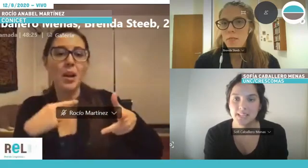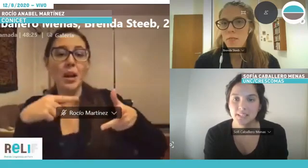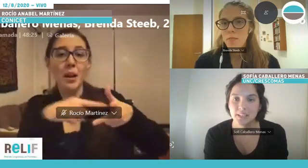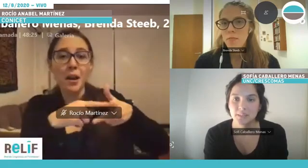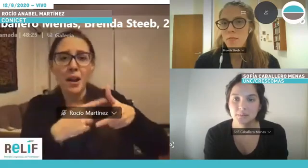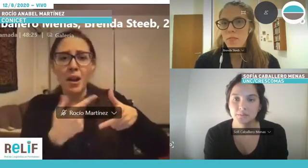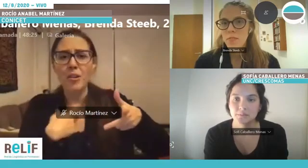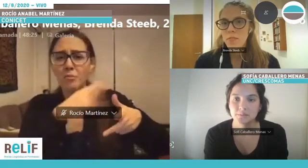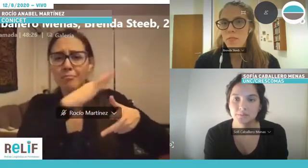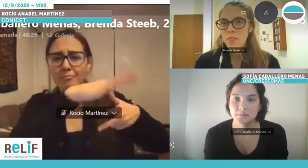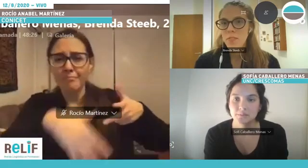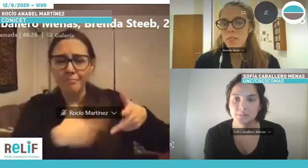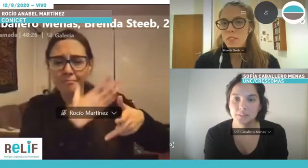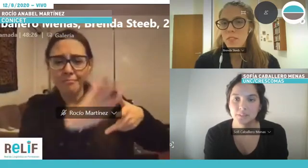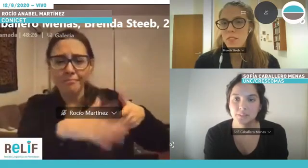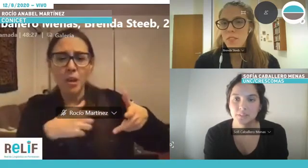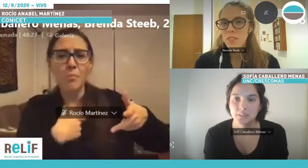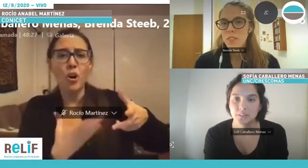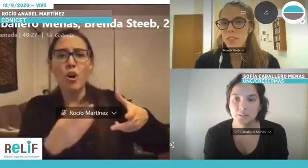una seña,